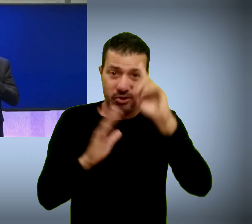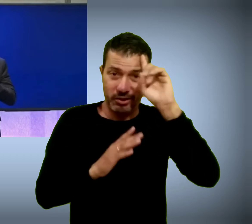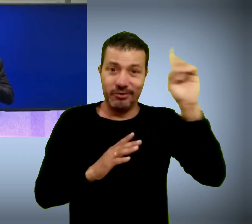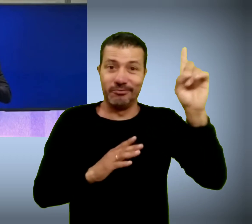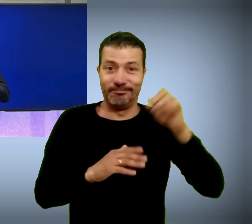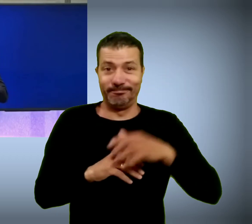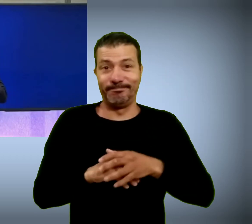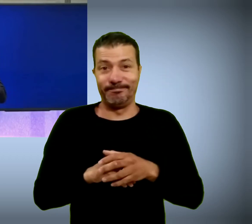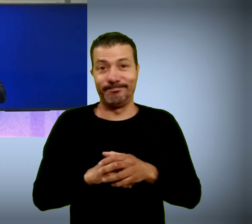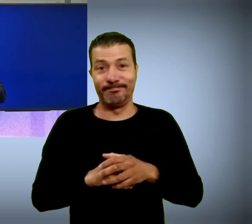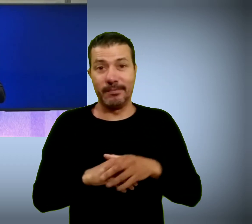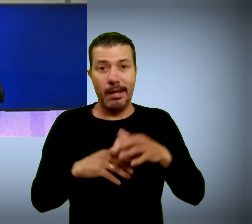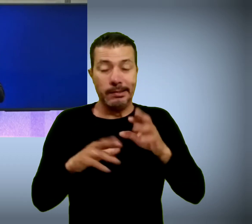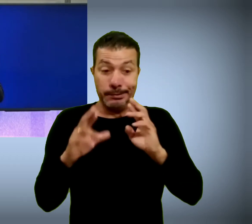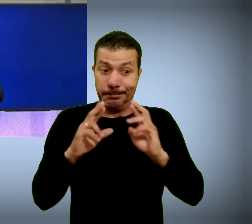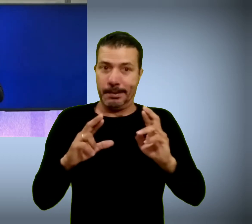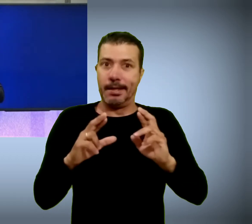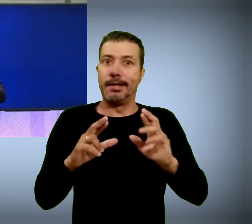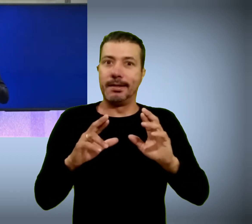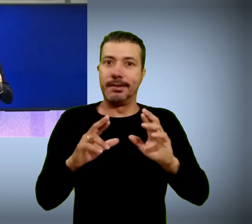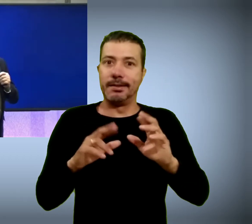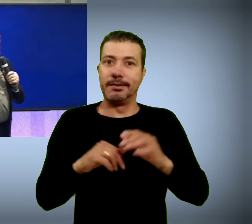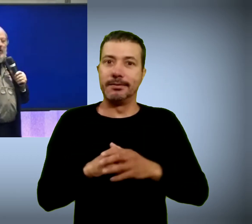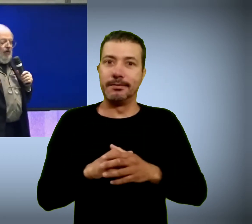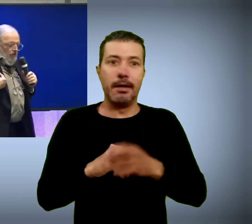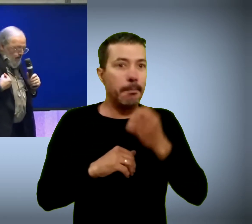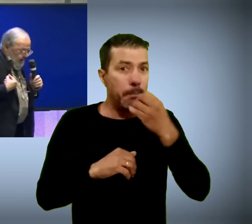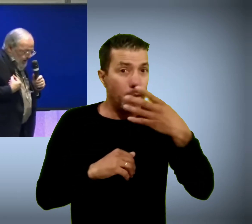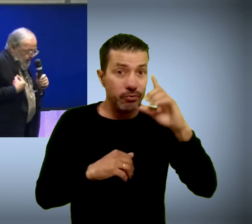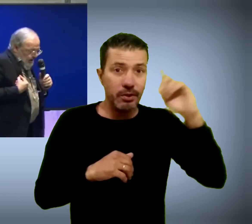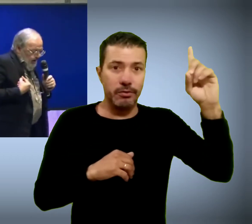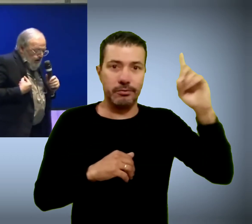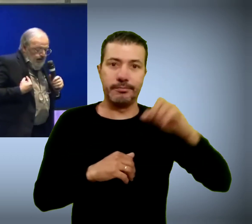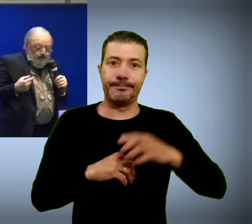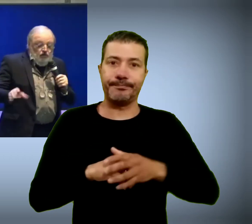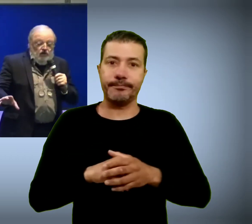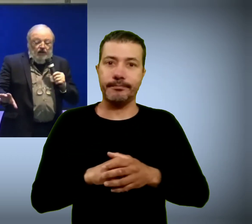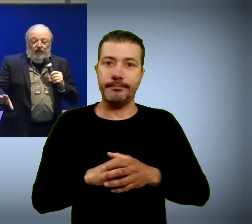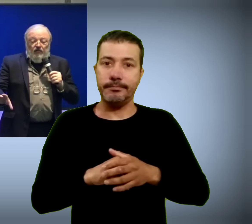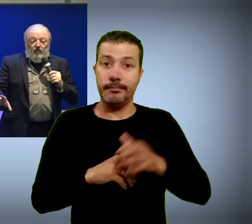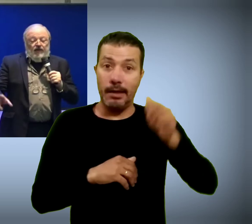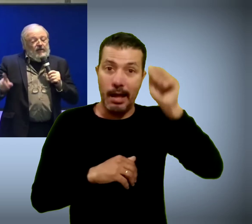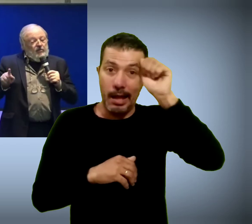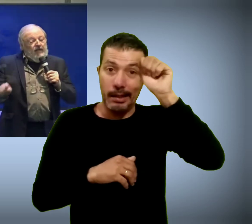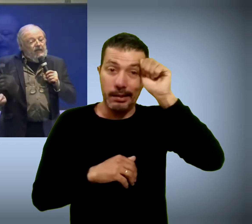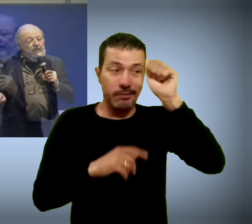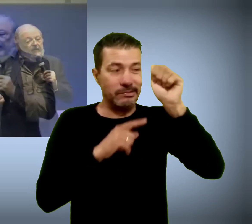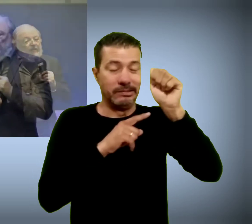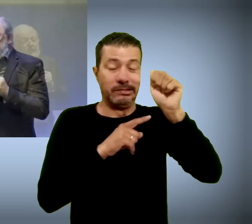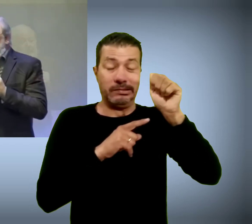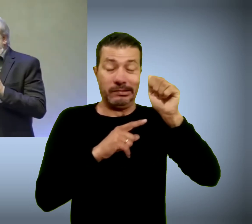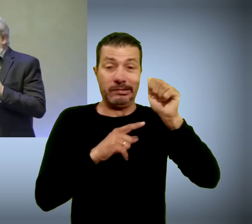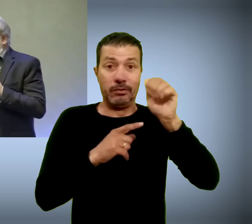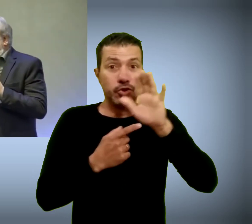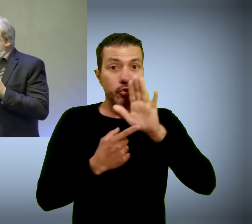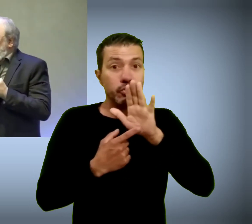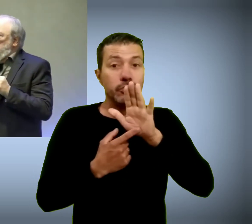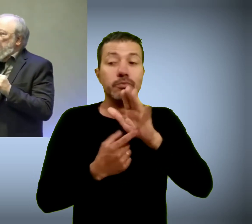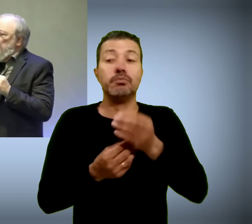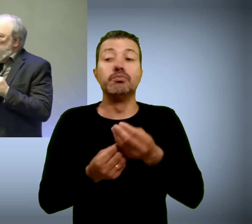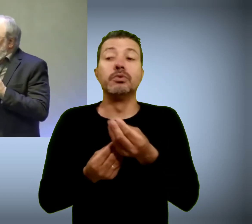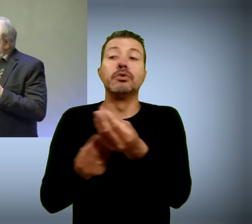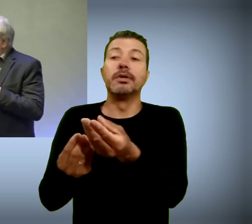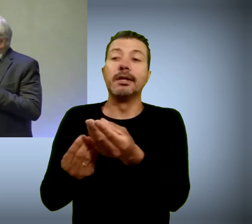ter esperança ao mesmo tempo, Deus é muito bom. Adão, isso é terrível, mas isso daqui está te dando uma